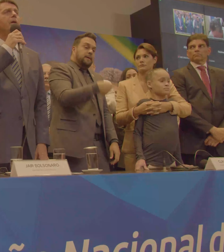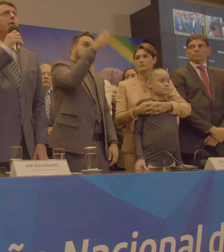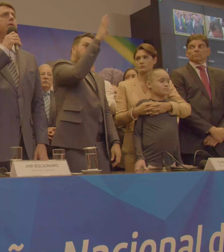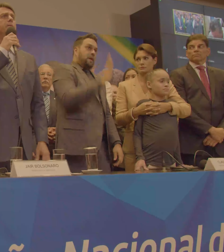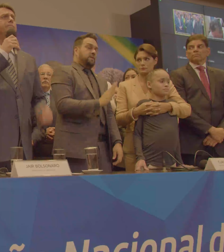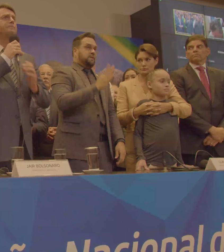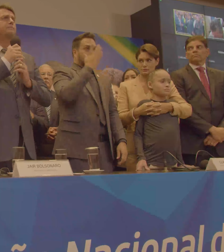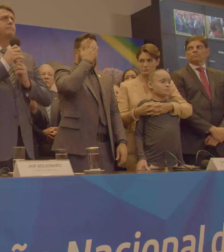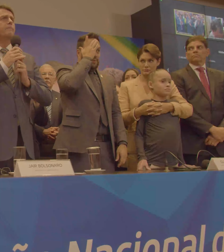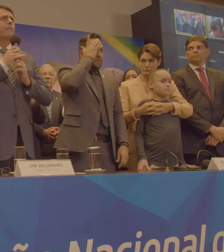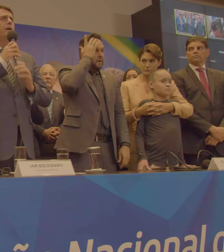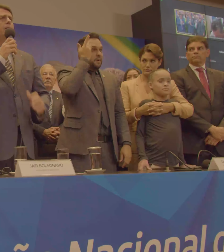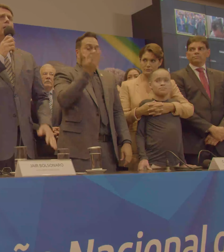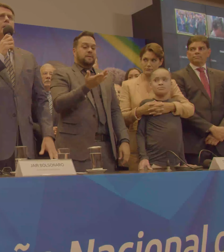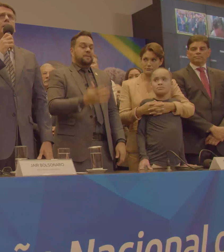Brasil.